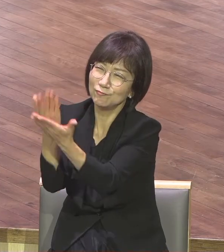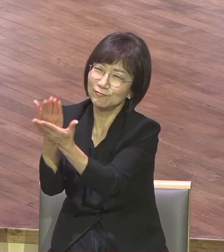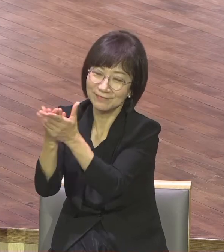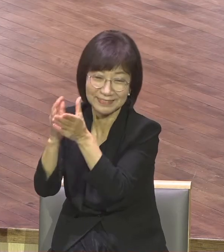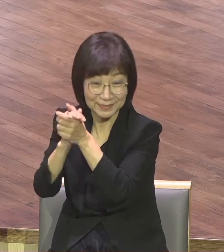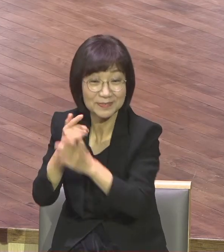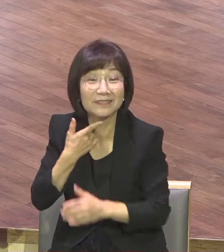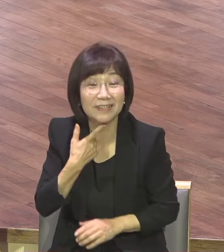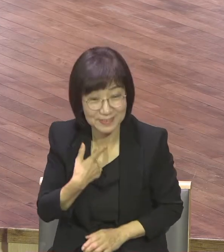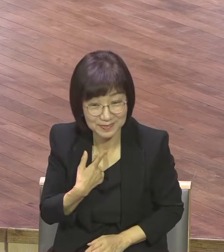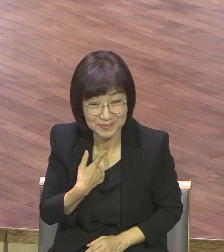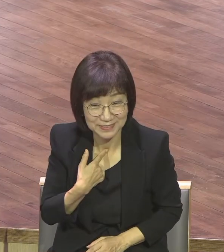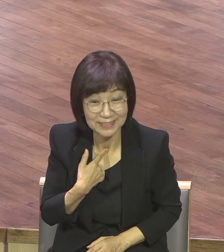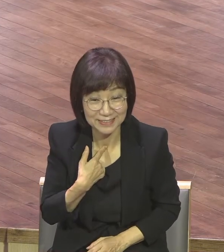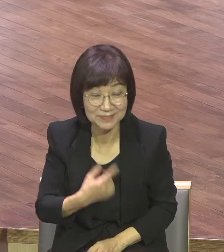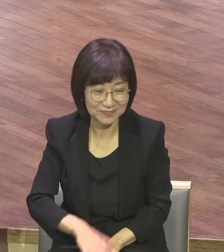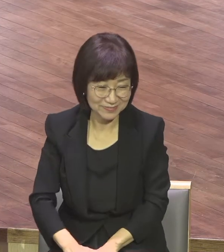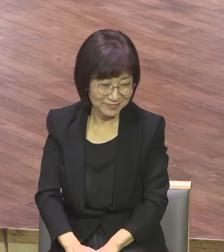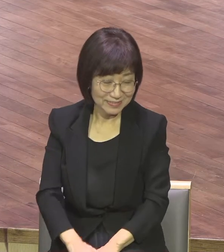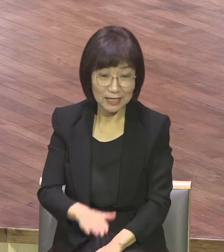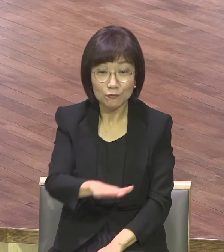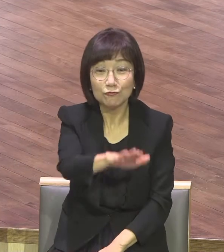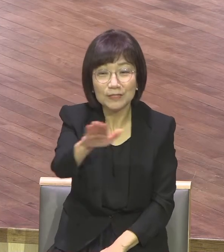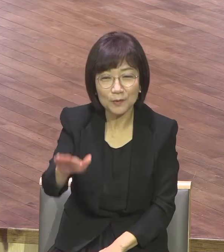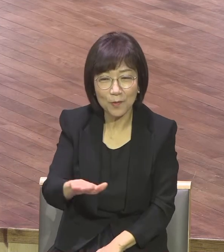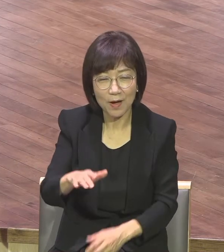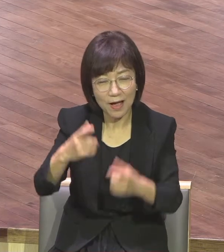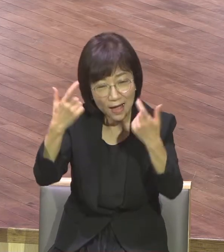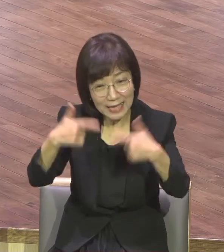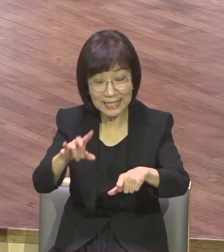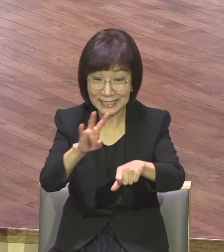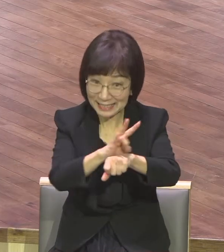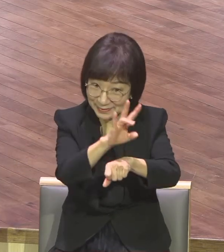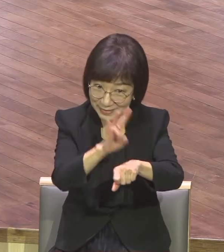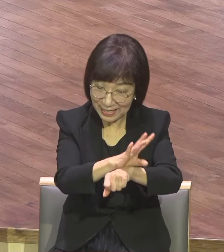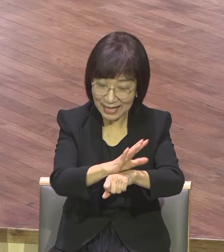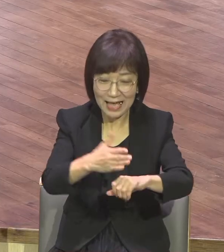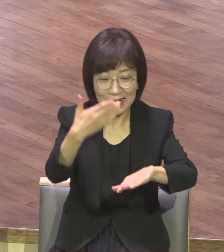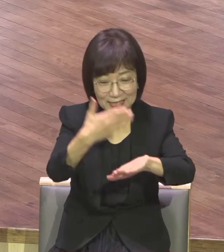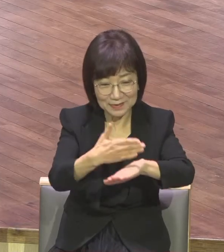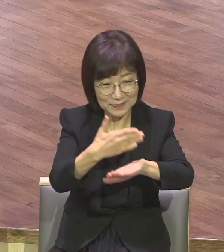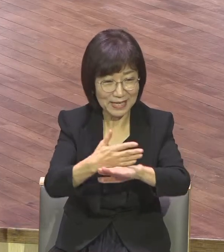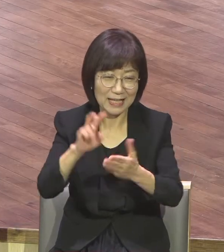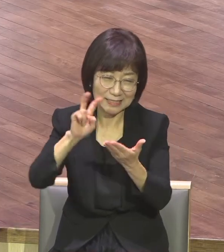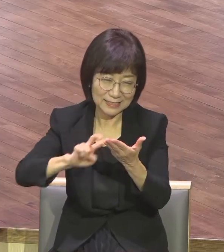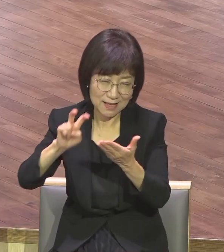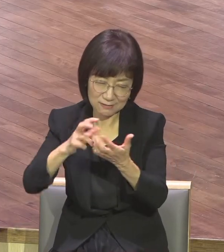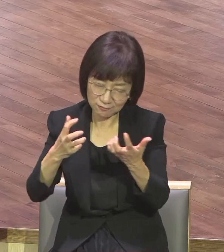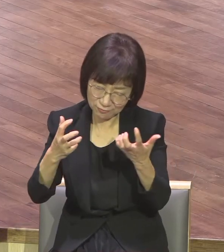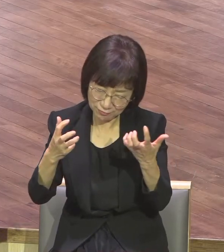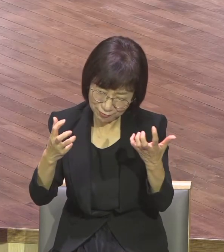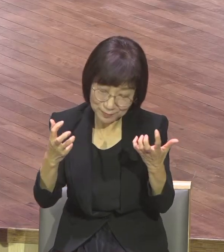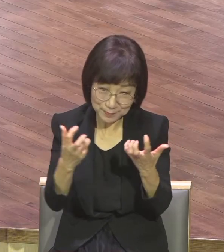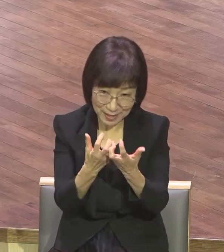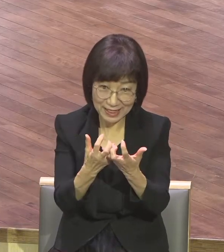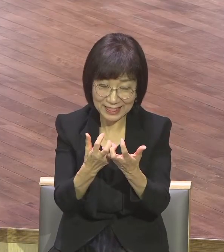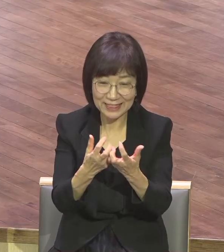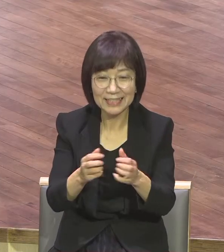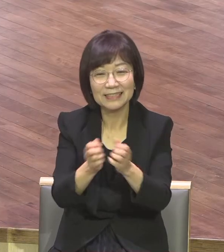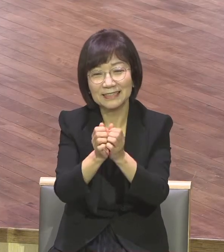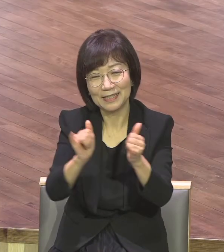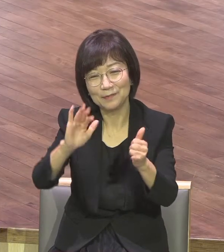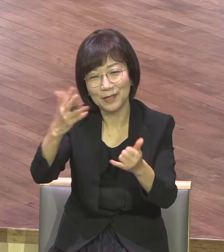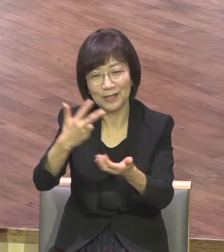여기 모든 성도들 삶 속에서 24 감사와 찬양이 넘치는 전심의 감사 인생